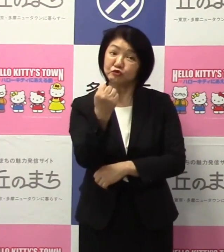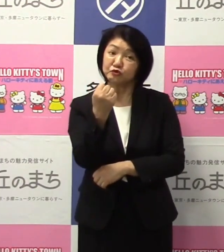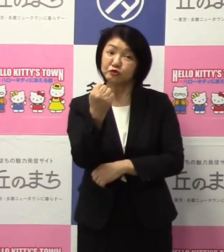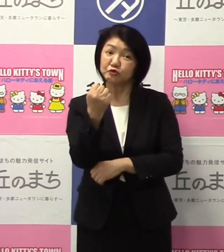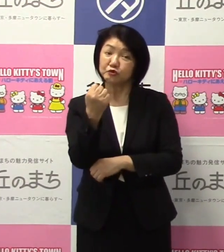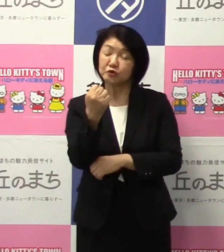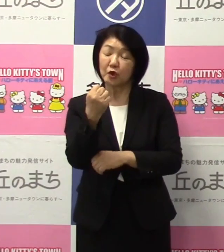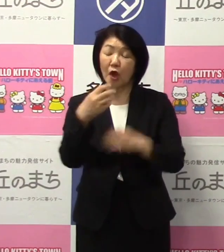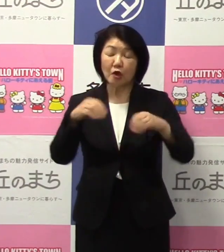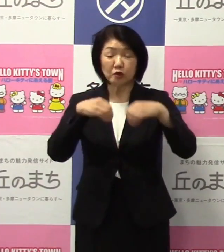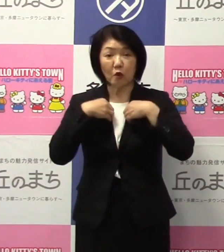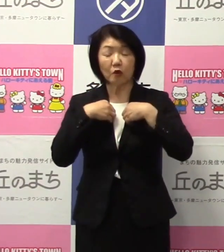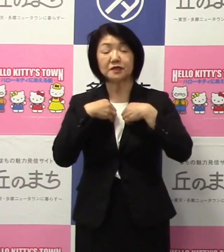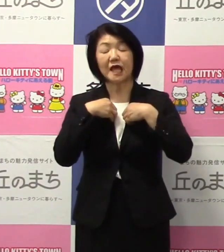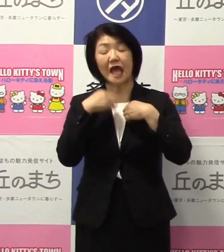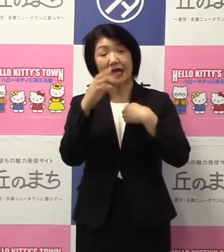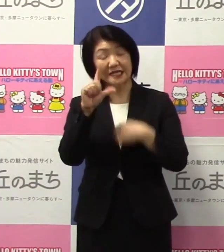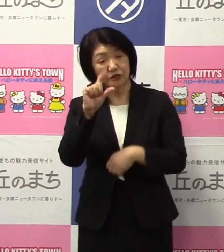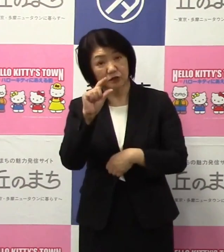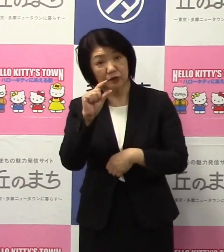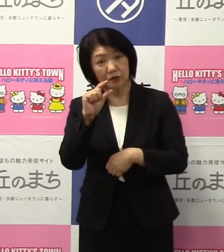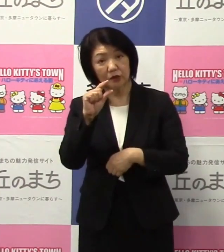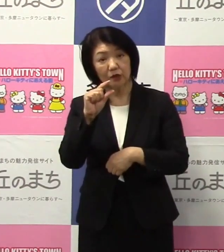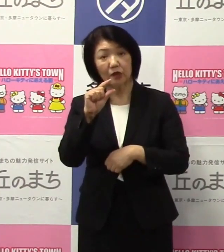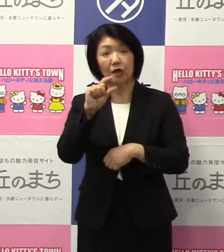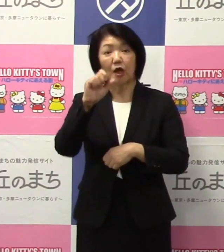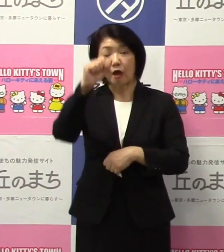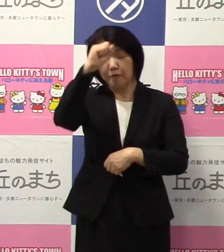率、病床数、